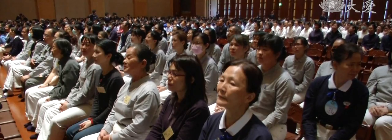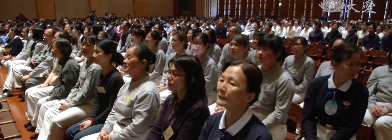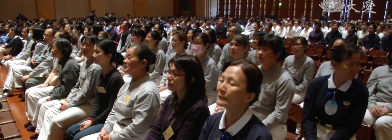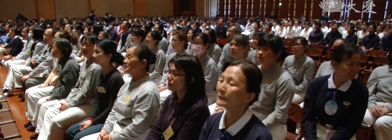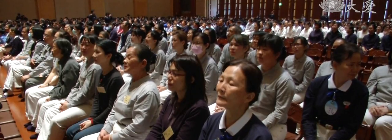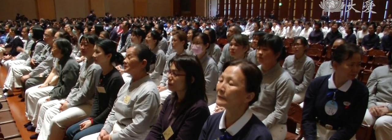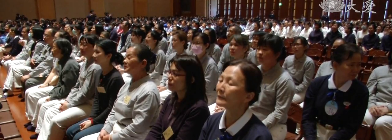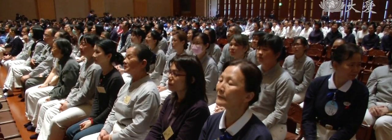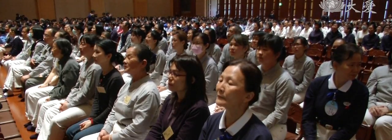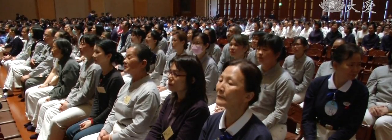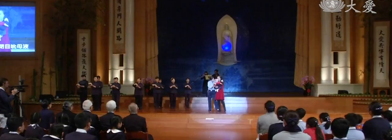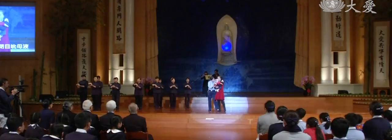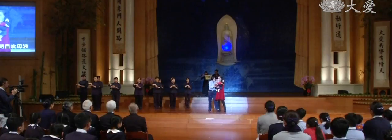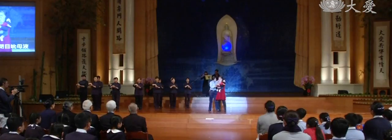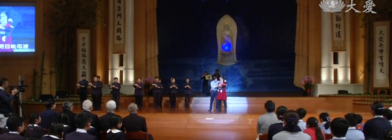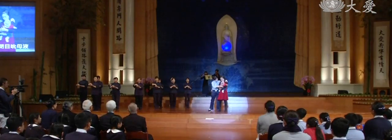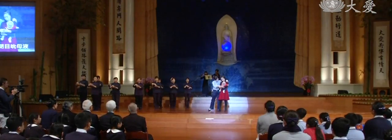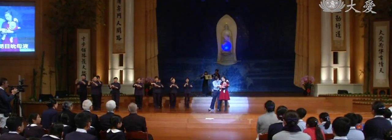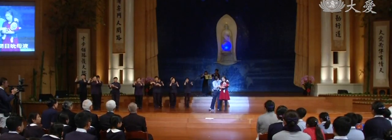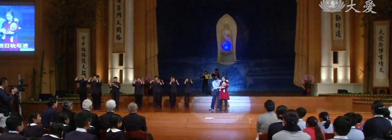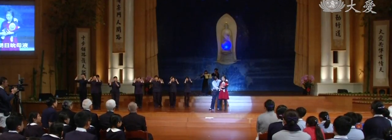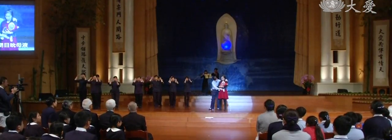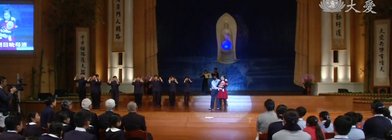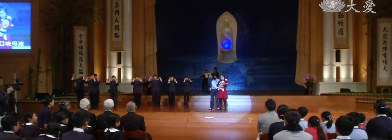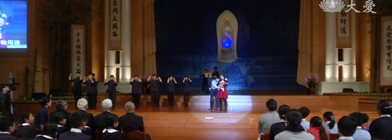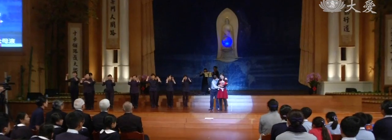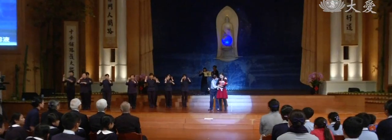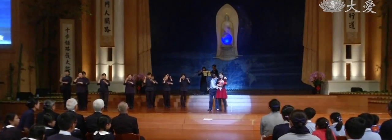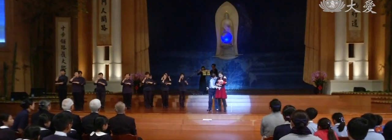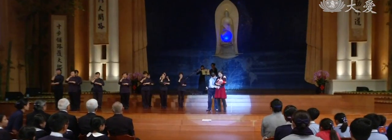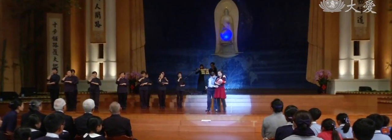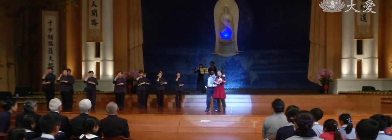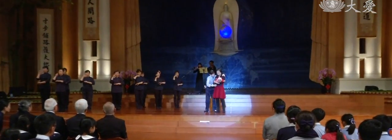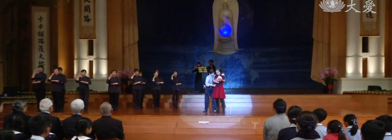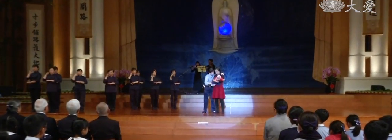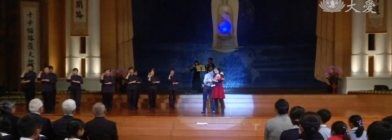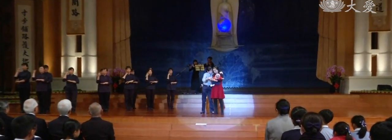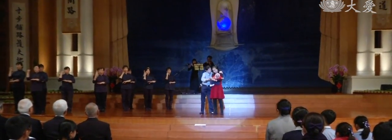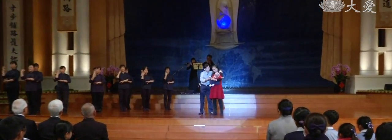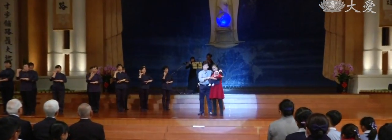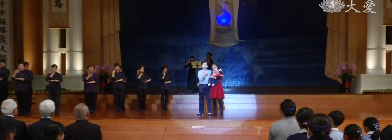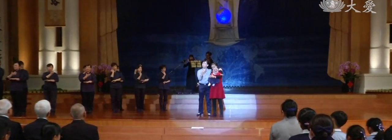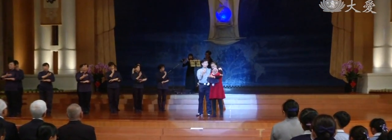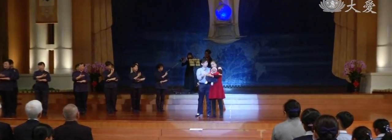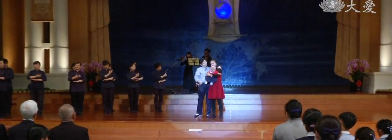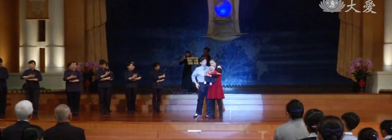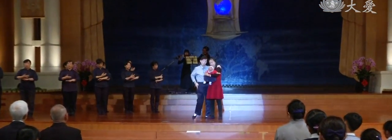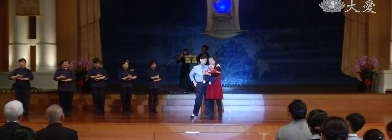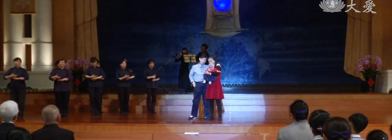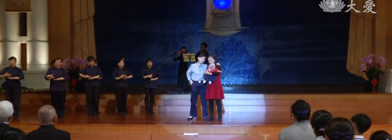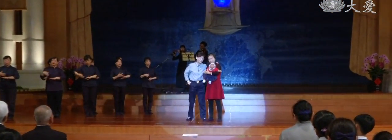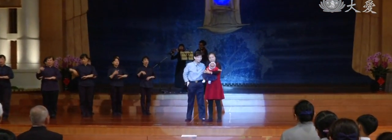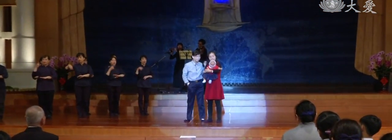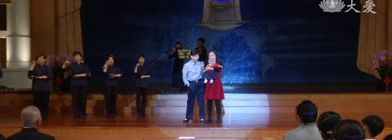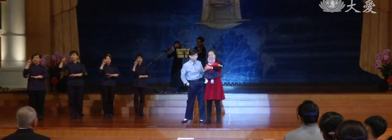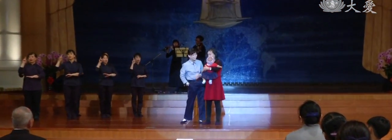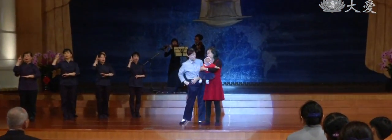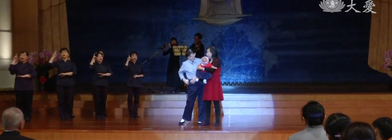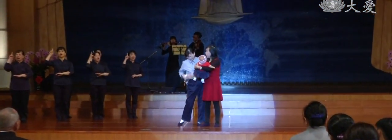母恩重难报经》， 祈愿这首经文跟曲子呢，能够串联起我们每一个人共